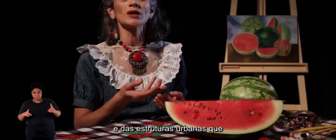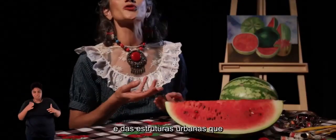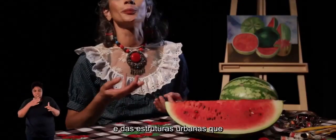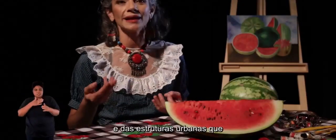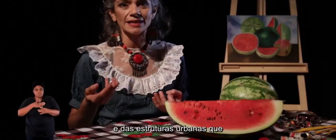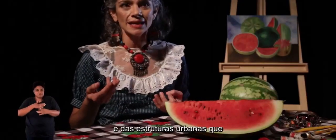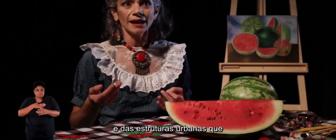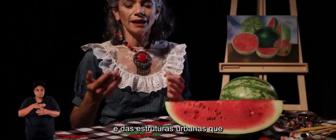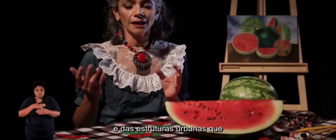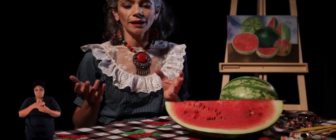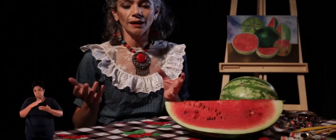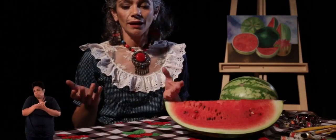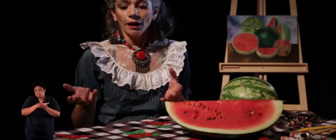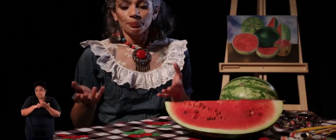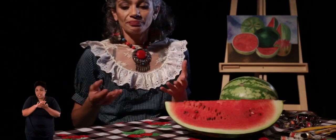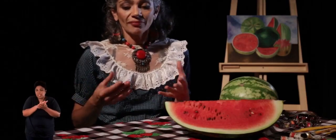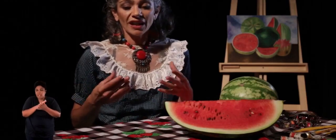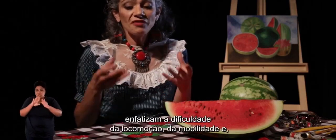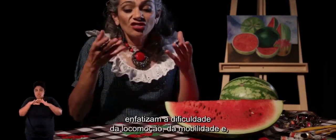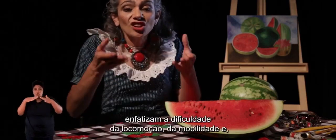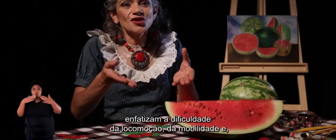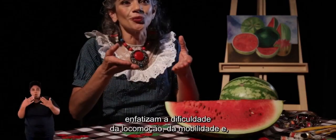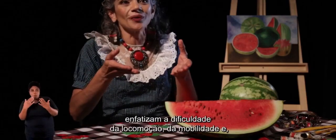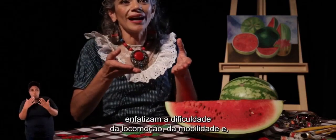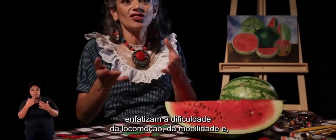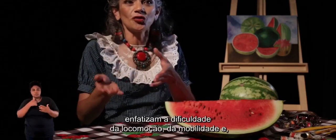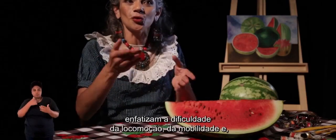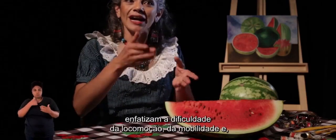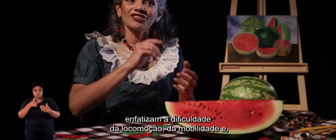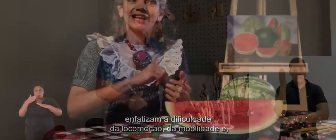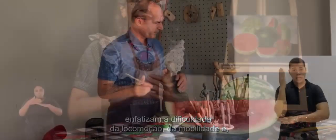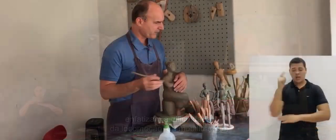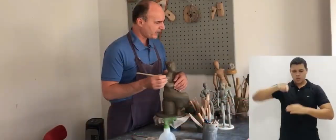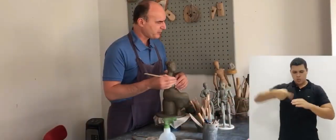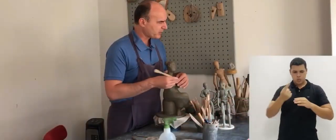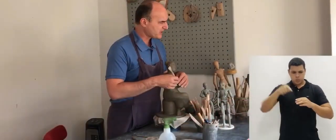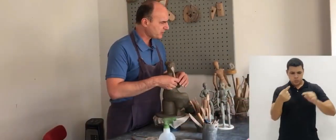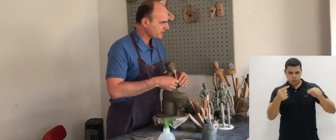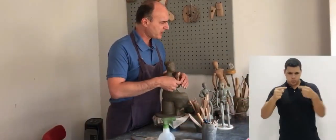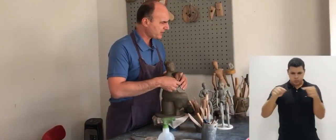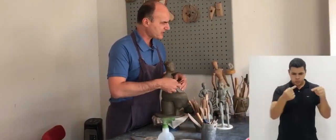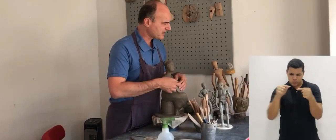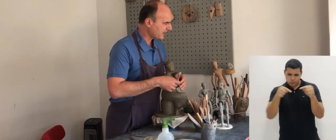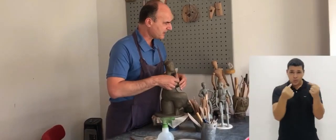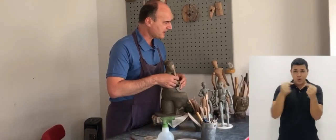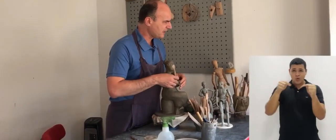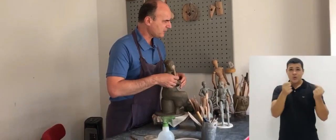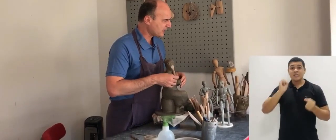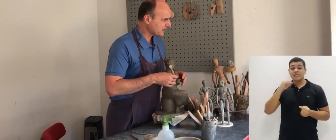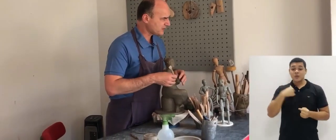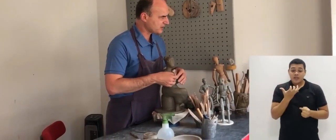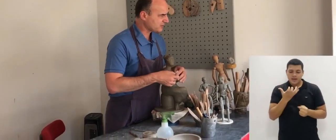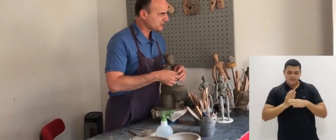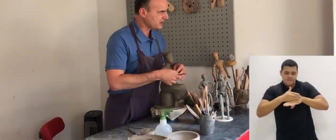das estruturas urbanas que enfatizam a dificuldade. A oficina virtual,